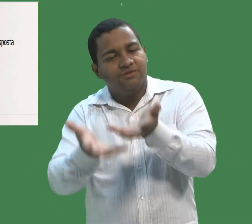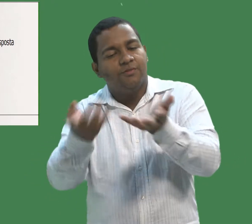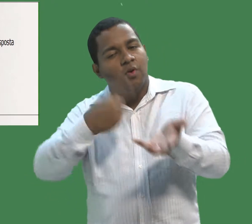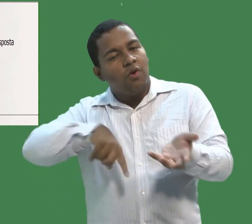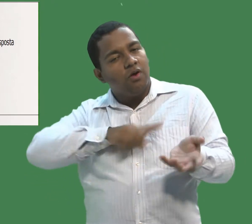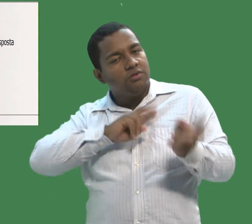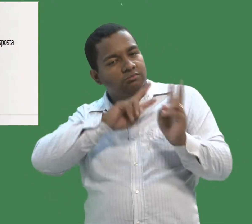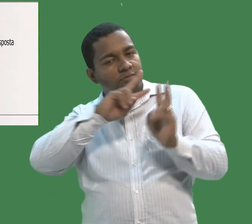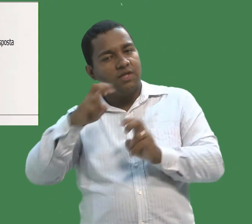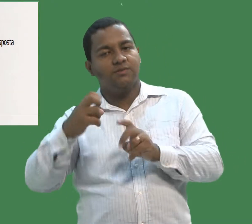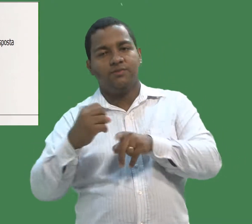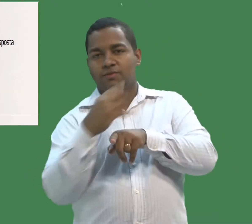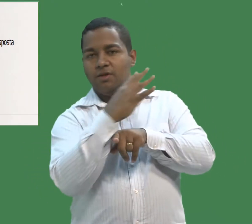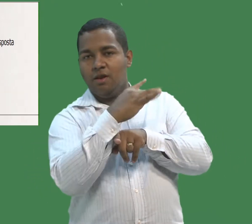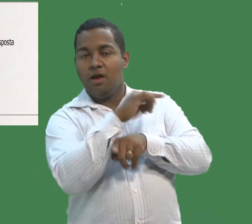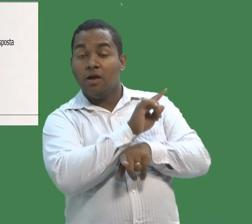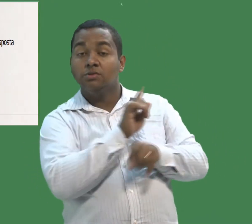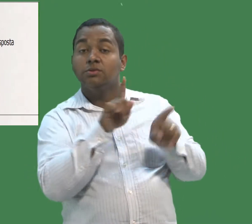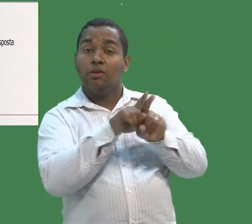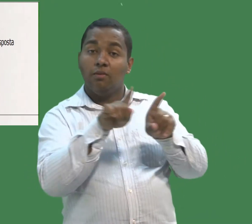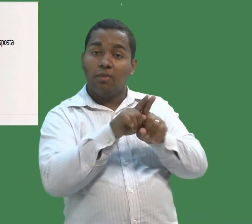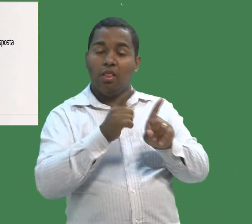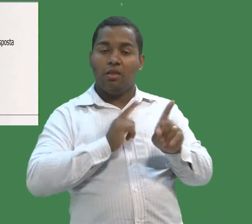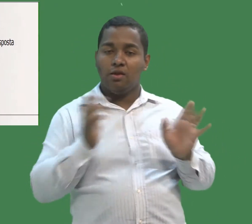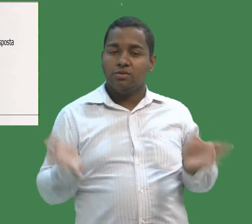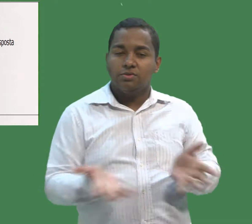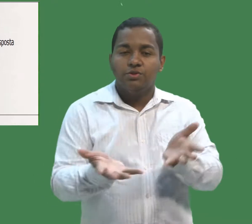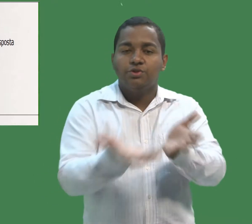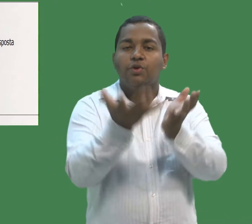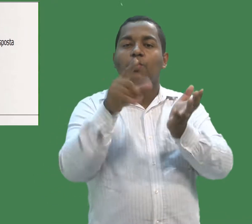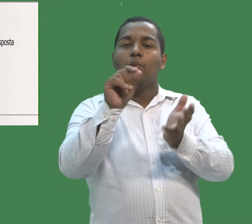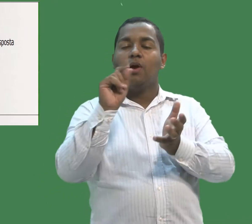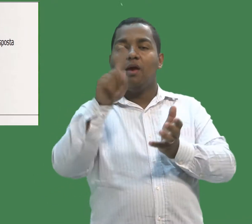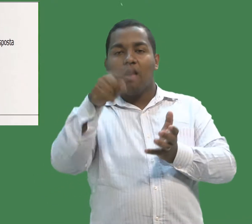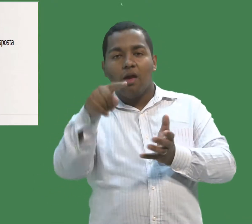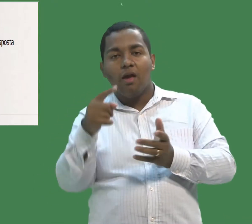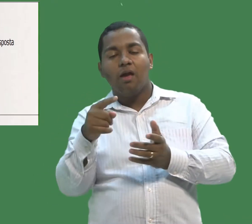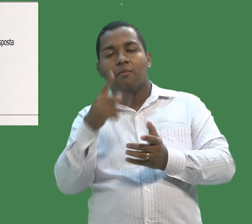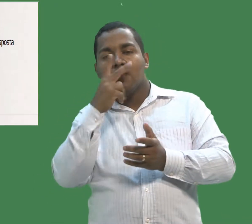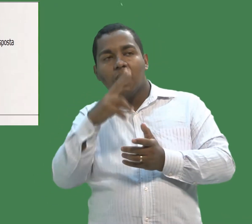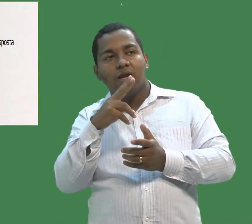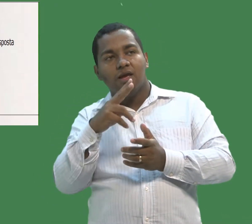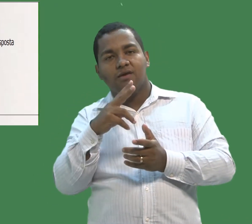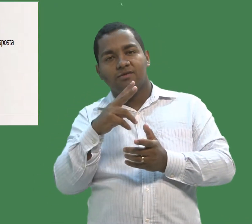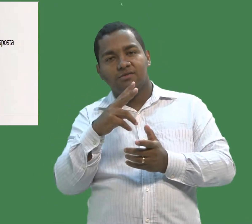estímulos, conforme vemos aqui no esquema, né? Temos a questão do estímulo, né? Inicialmente é